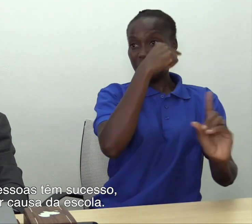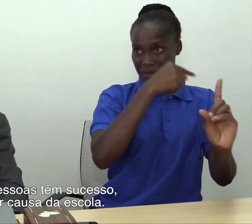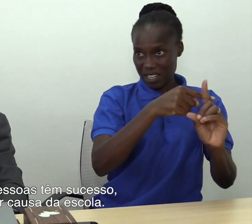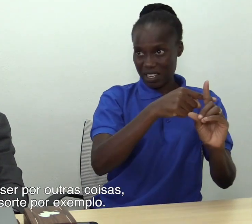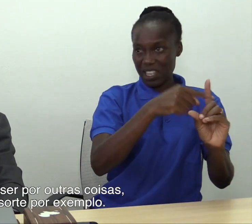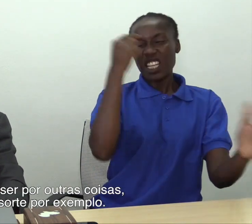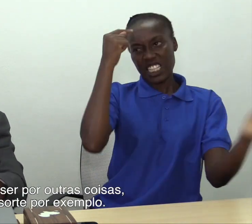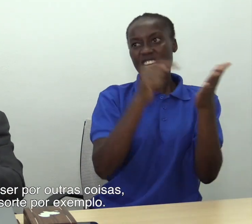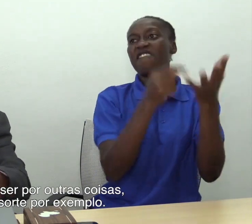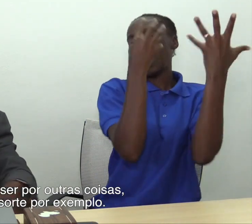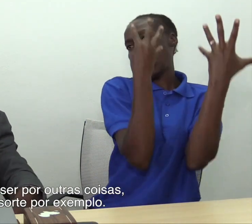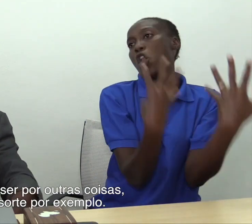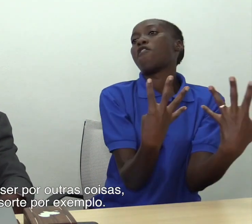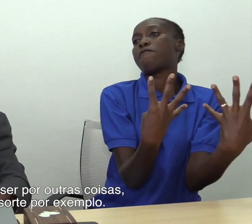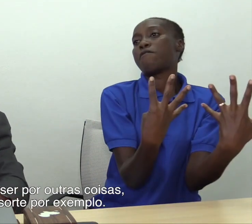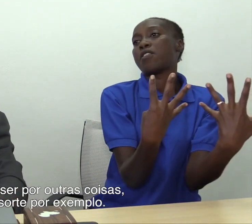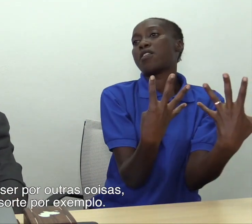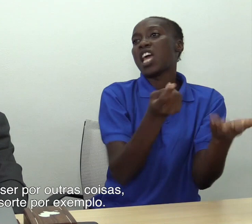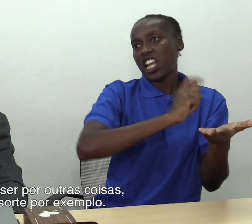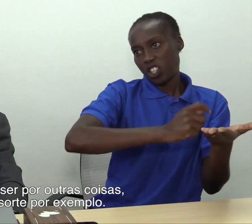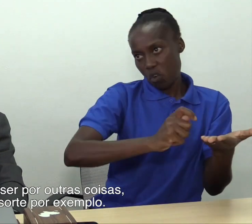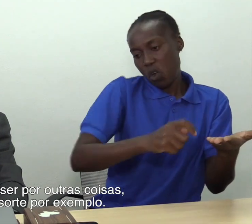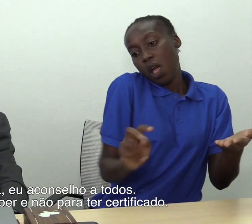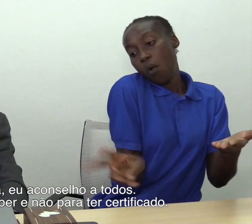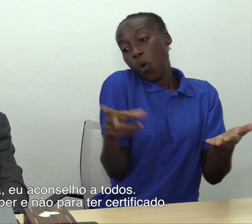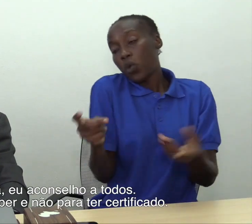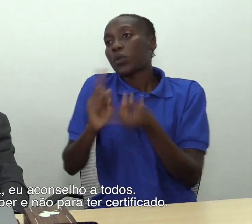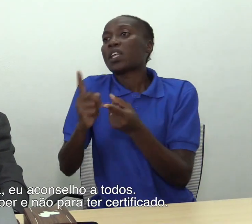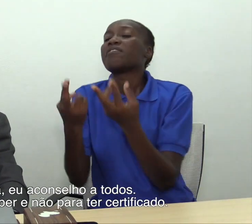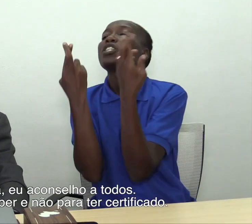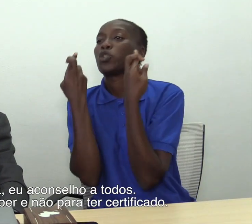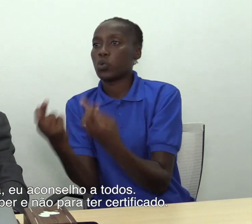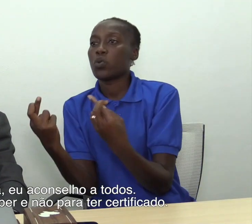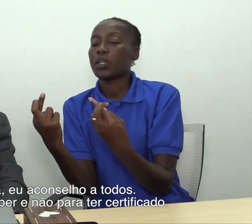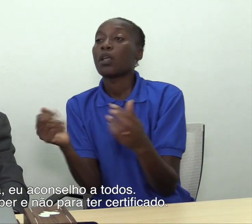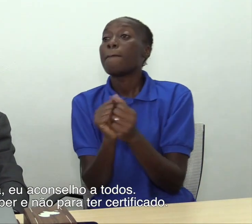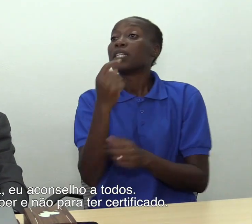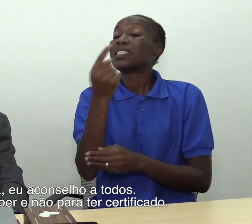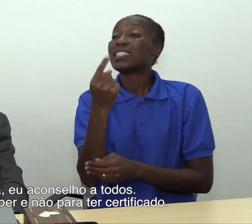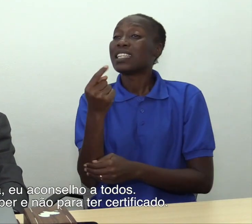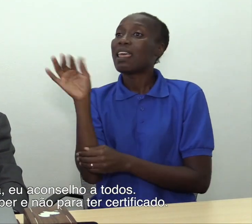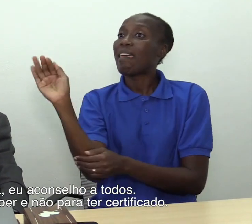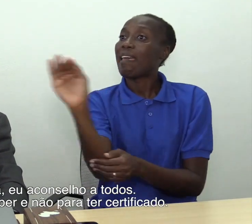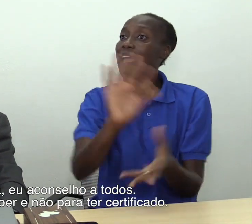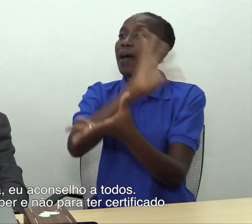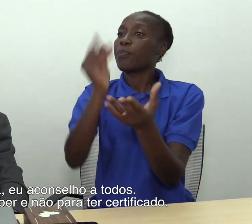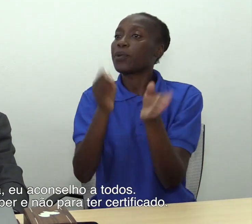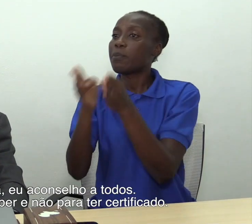é por causa da escola. Um pode ser por outras coisas. Sorte, etc. Mas escola, eu aconselho a todos.